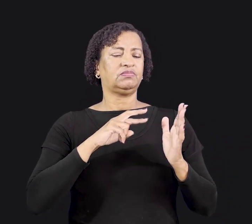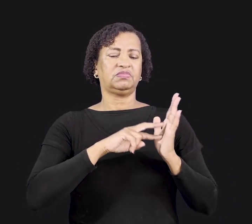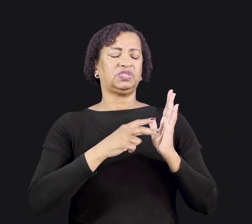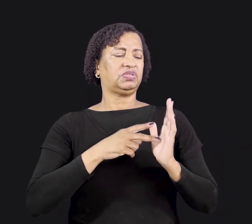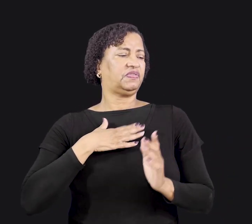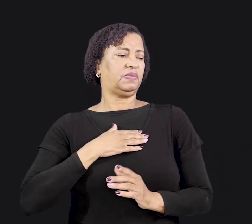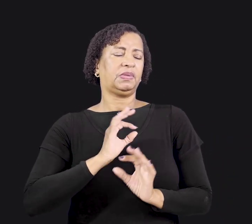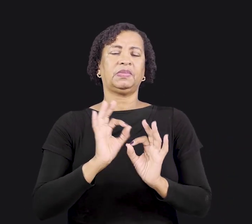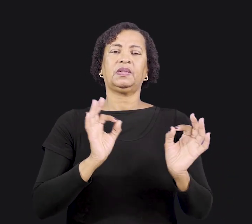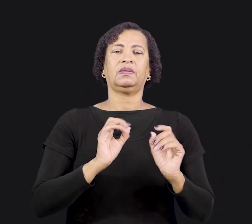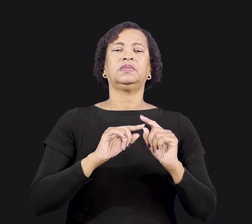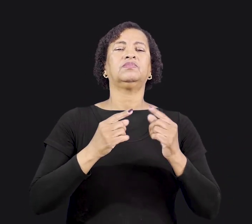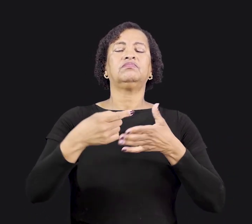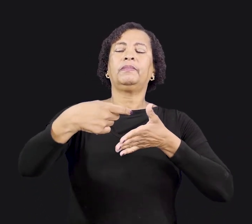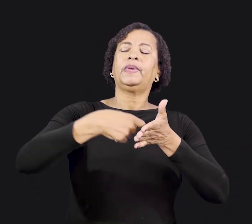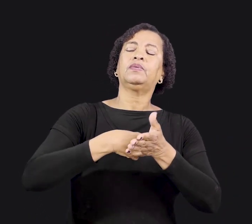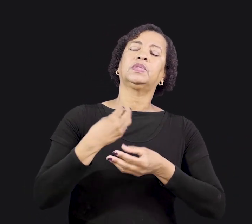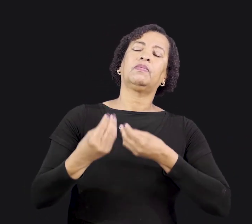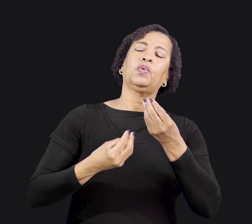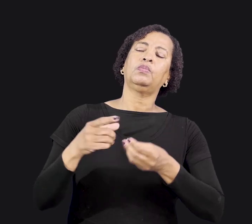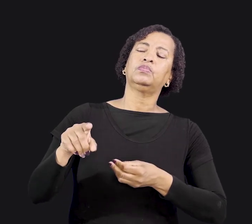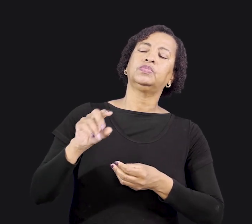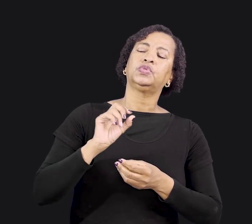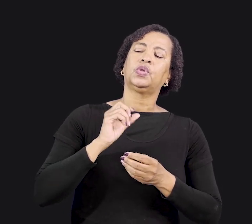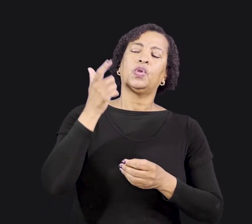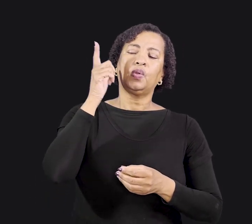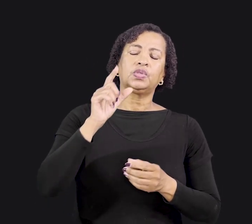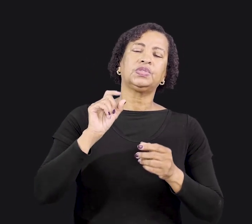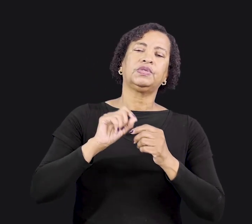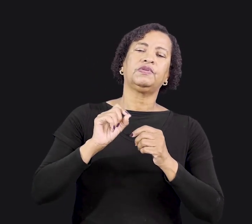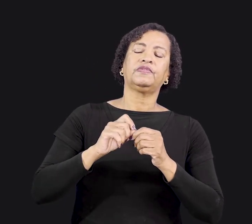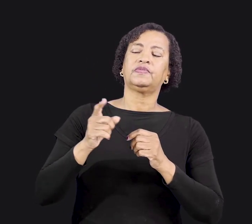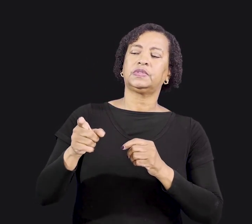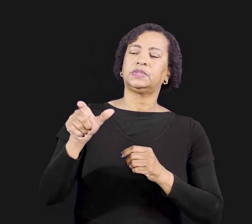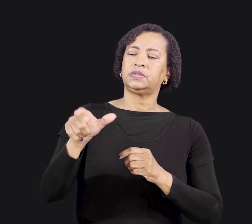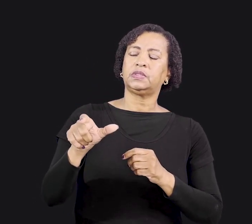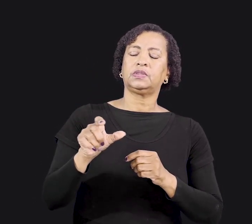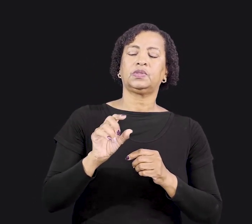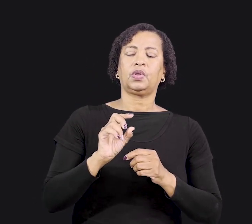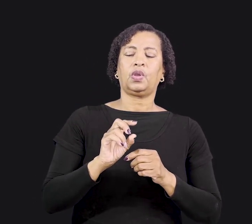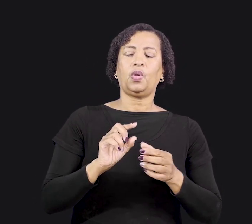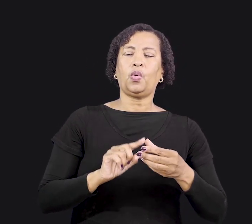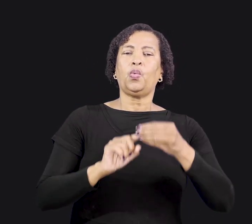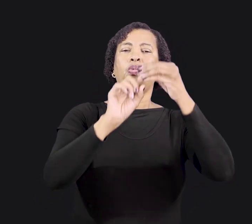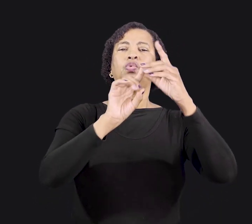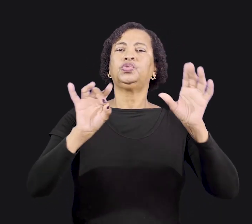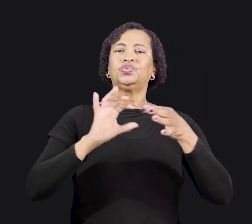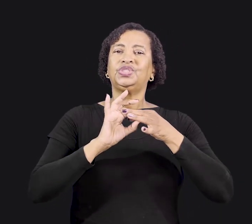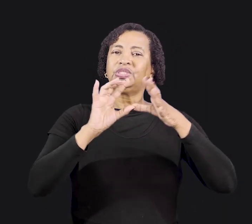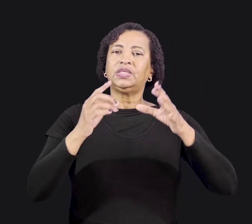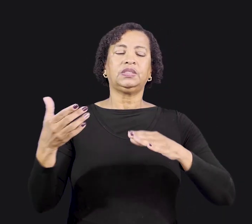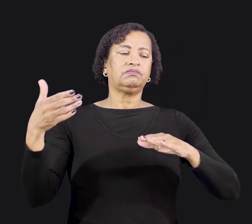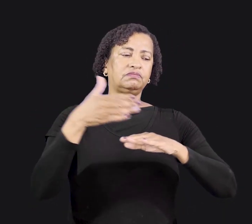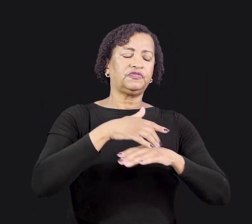Eu até me perguntava como que o Senhor conseguia fazer com que esses homens usassem o único dia livre deles para vir trabalhar tanto